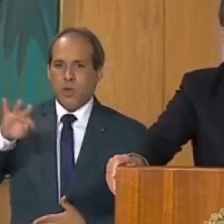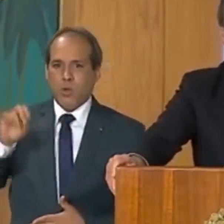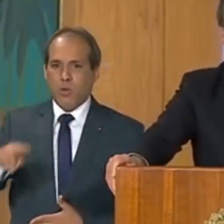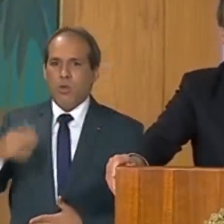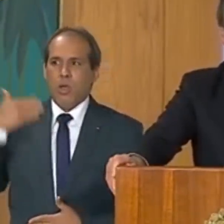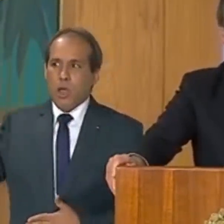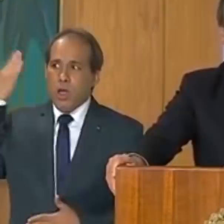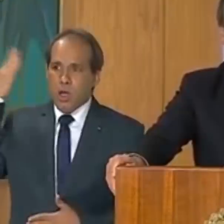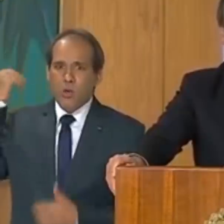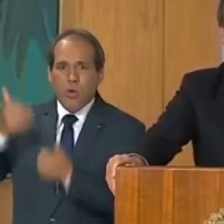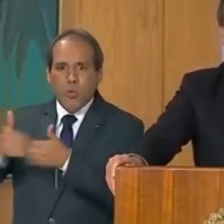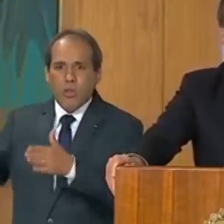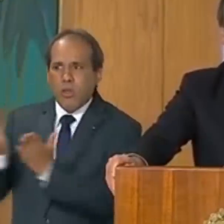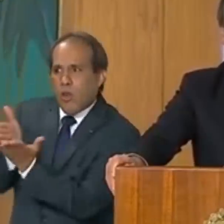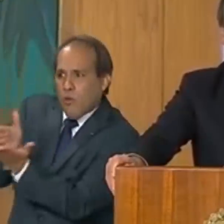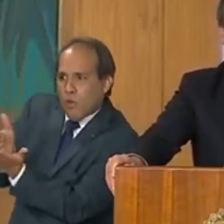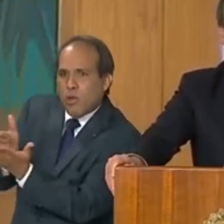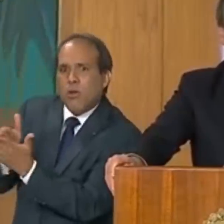fronteira, estava nativo ainda.